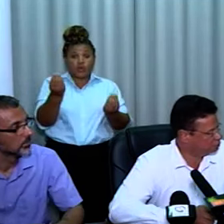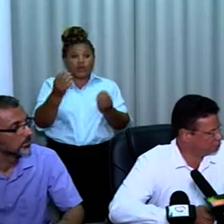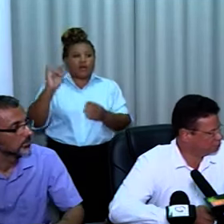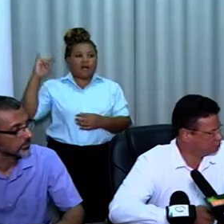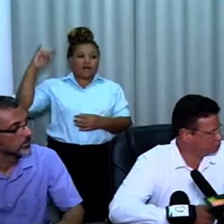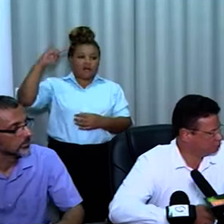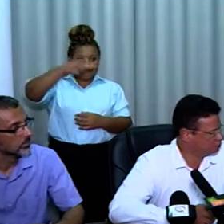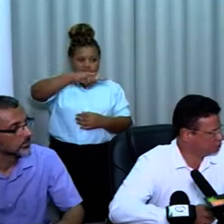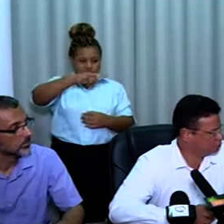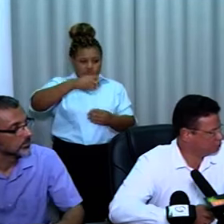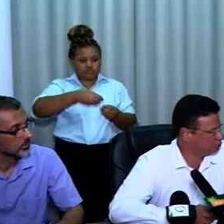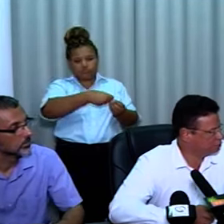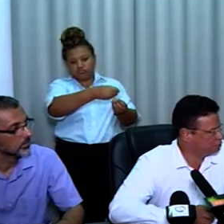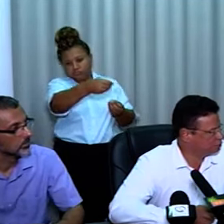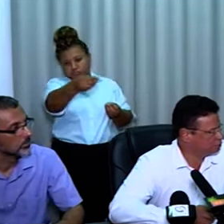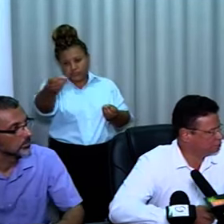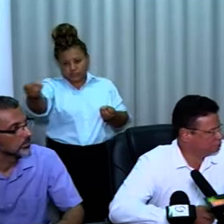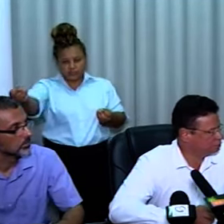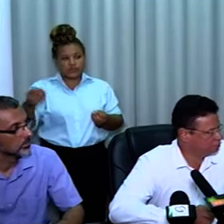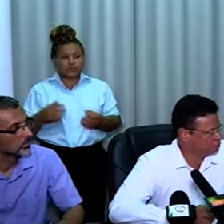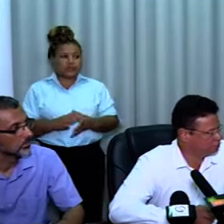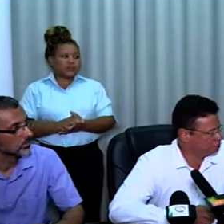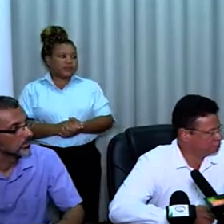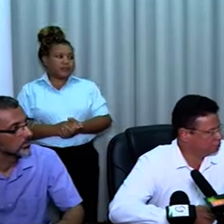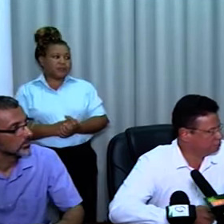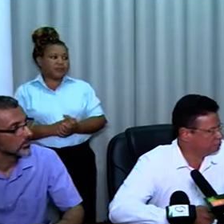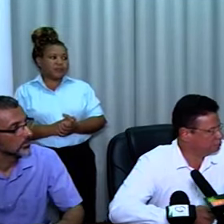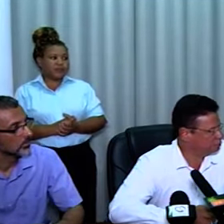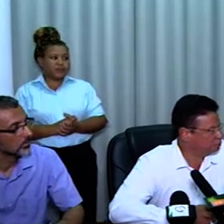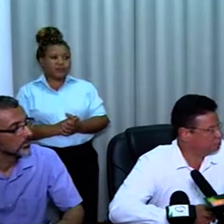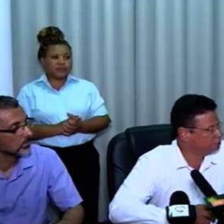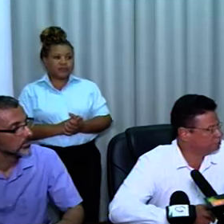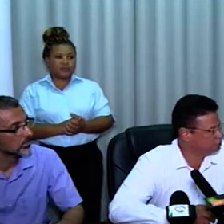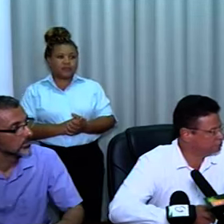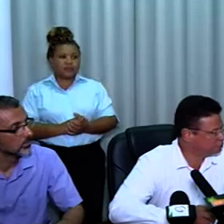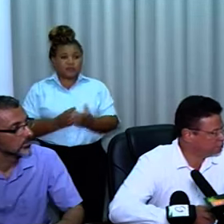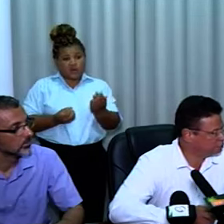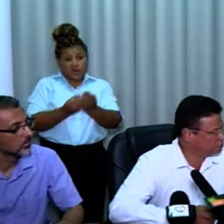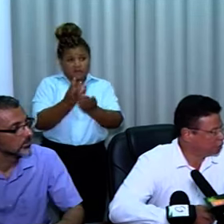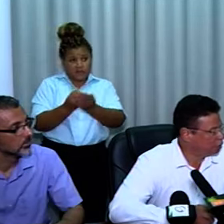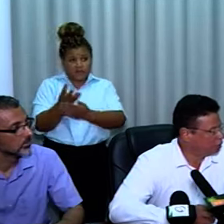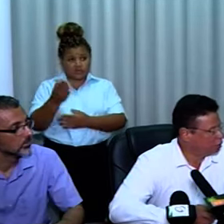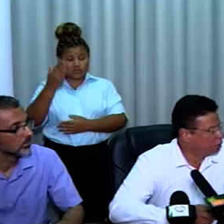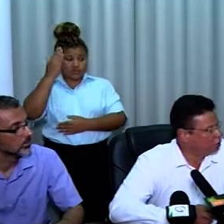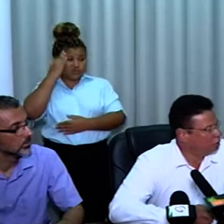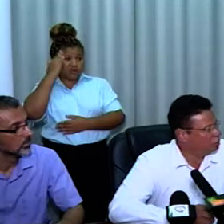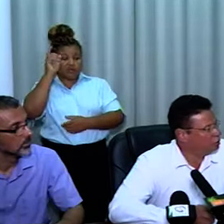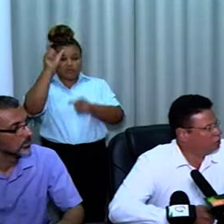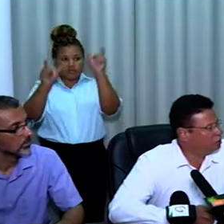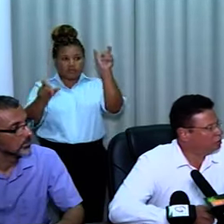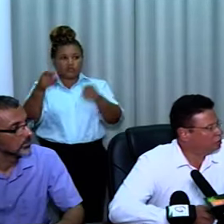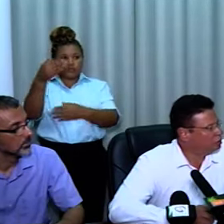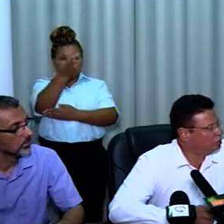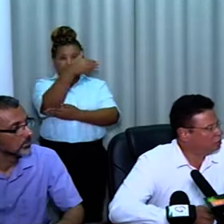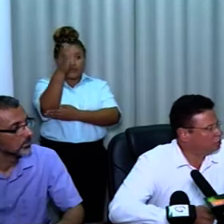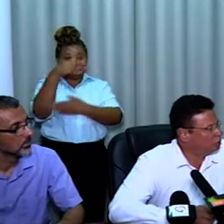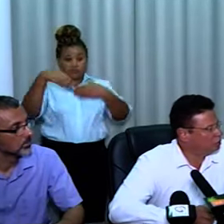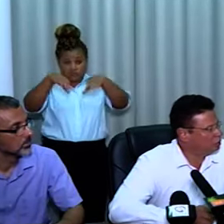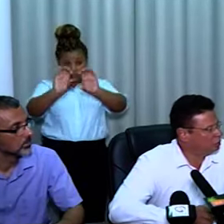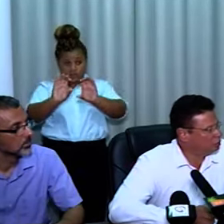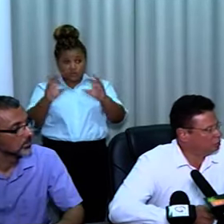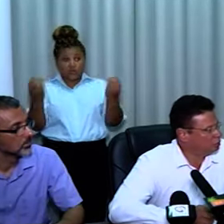la Chine, la même temps, qui, comme c'est une information qui partit par la ville, on va partir sur ça, pour être